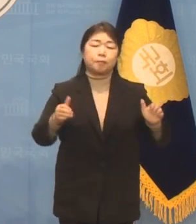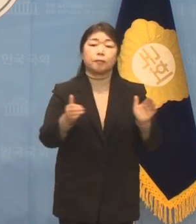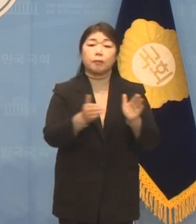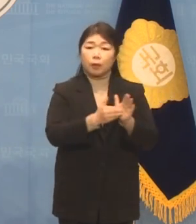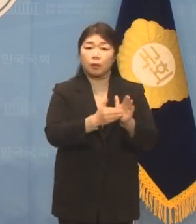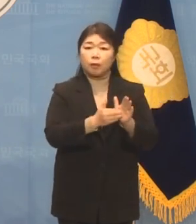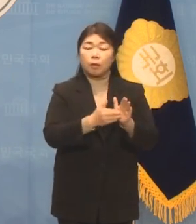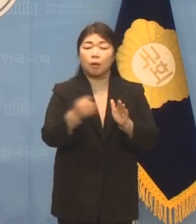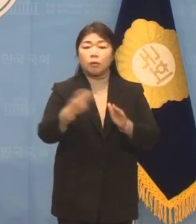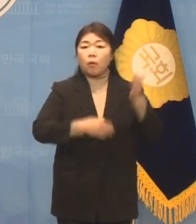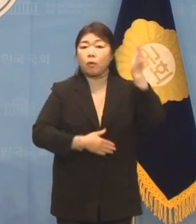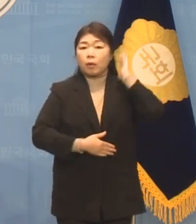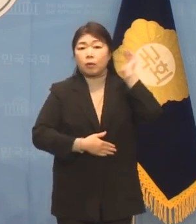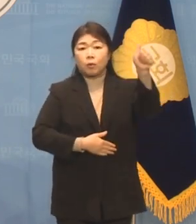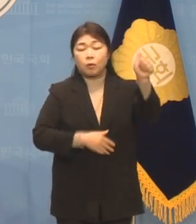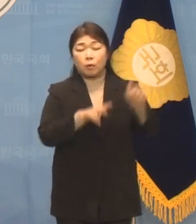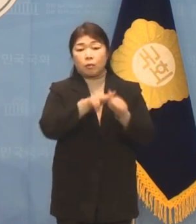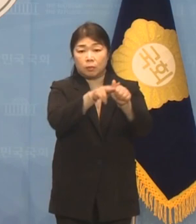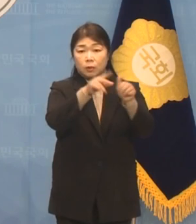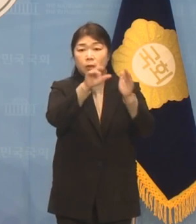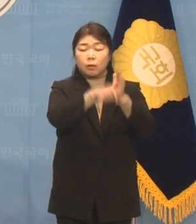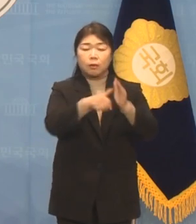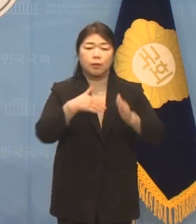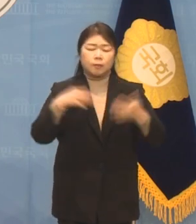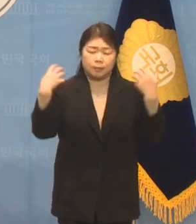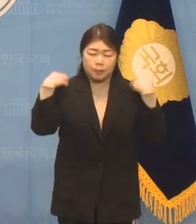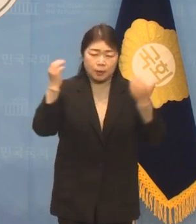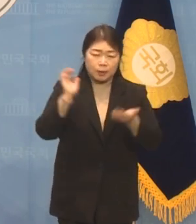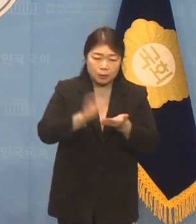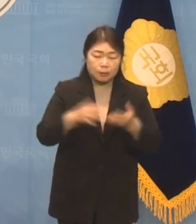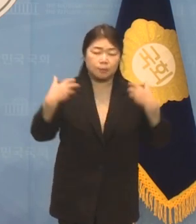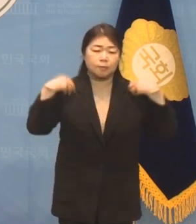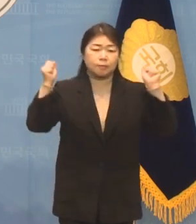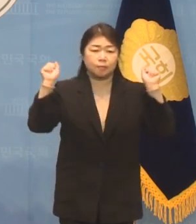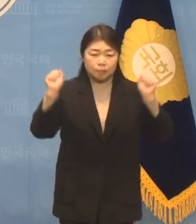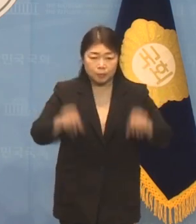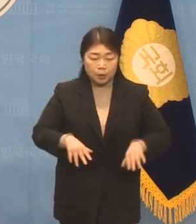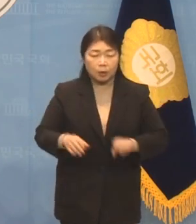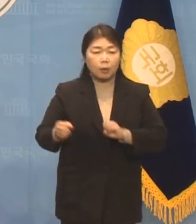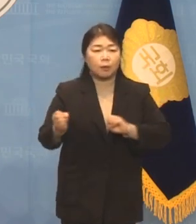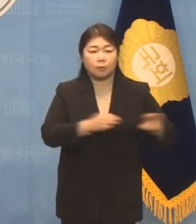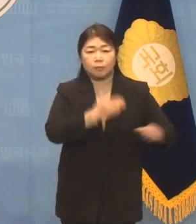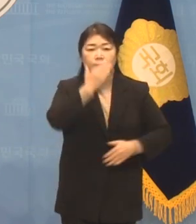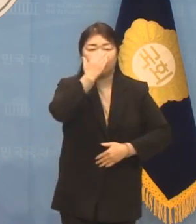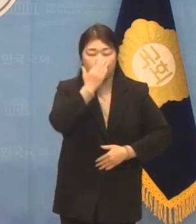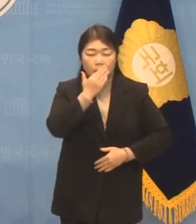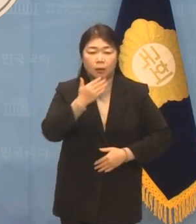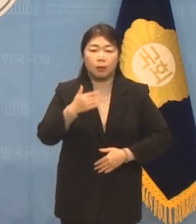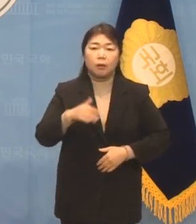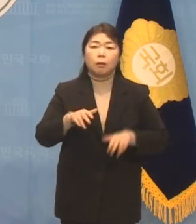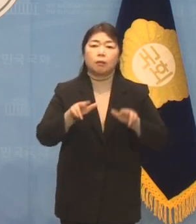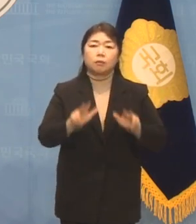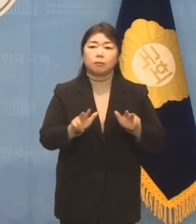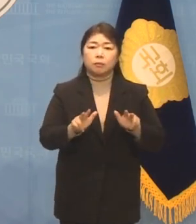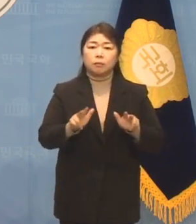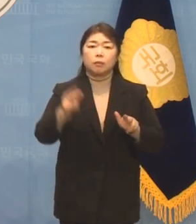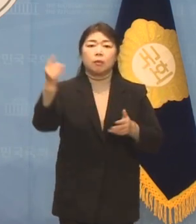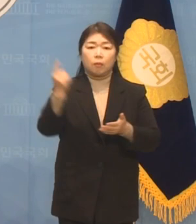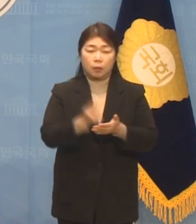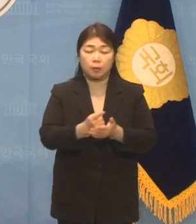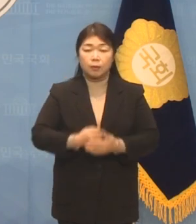지난 대선에서도 저는 백의 종부를 해야 했습니다. 그리고 오늘에